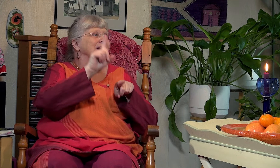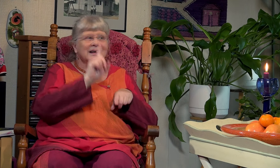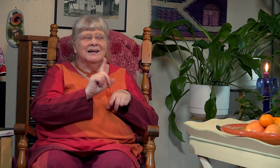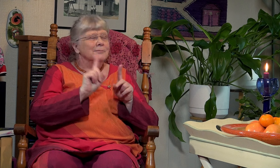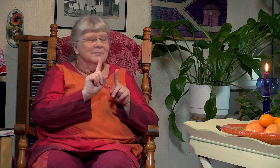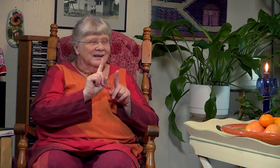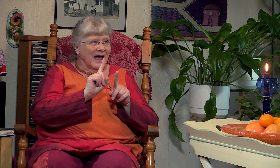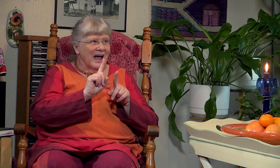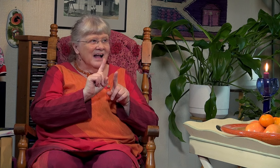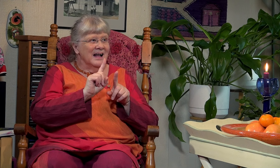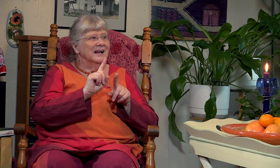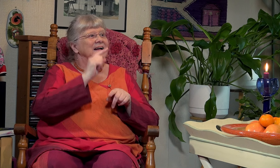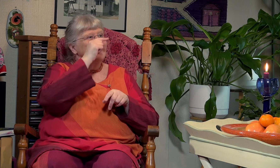semmoinen asia, mikä on sydäntä lähinnä,